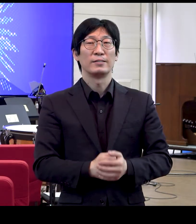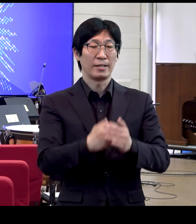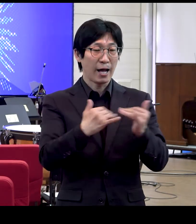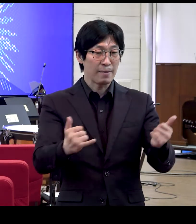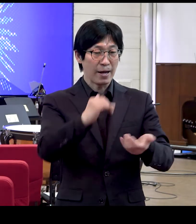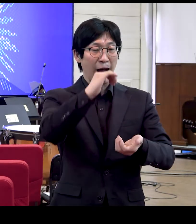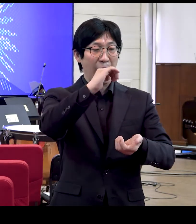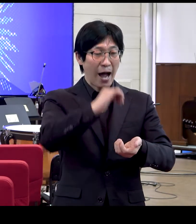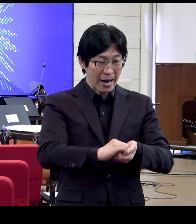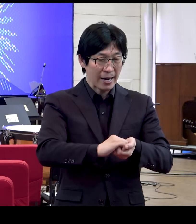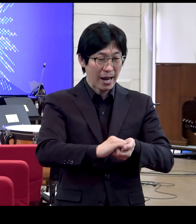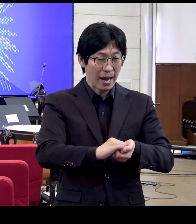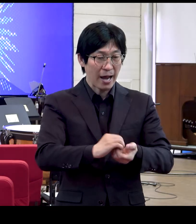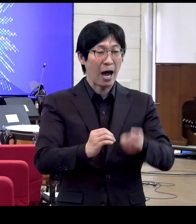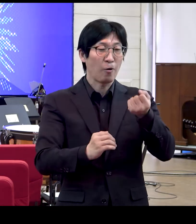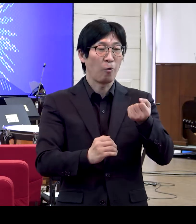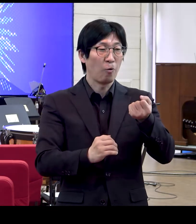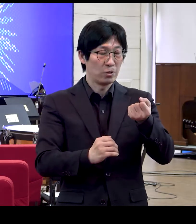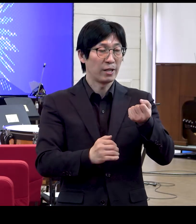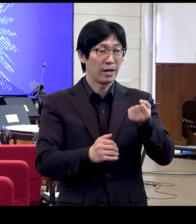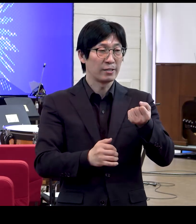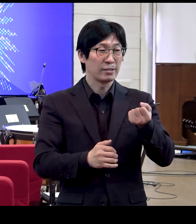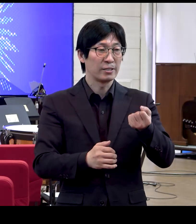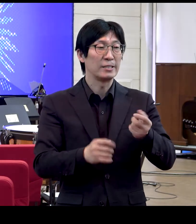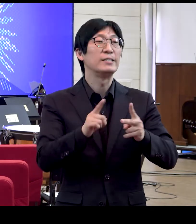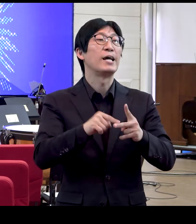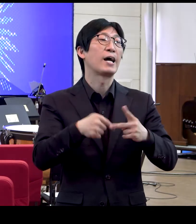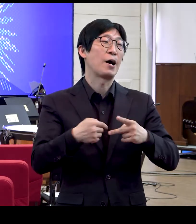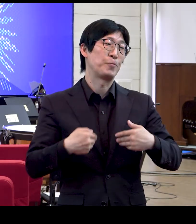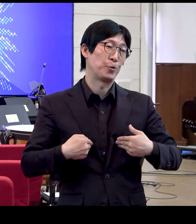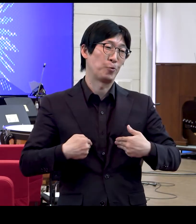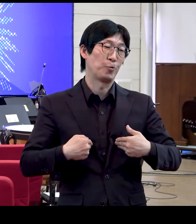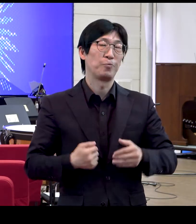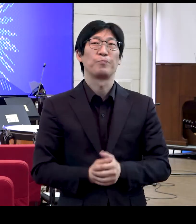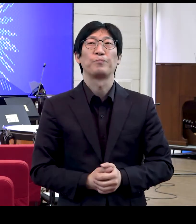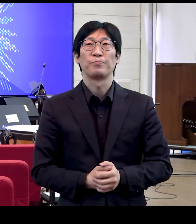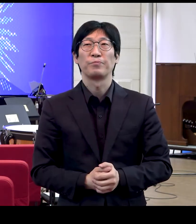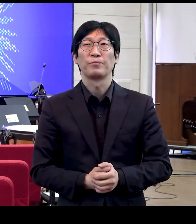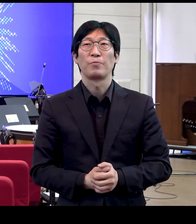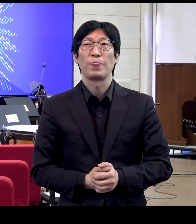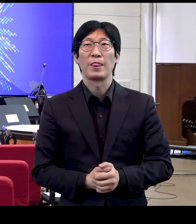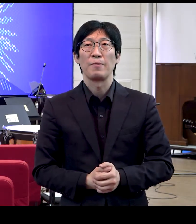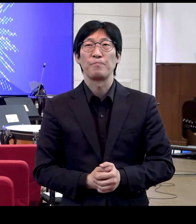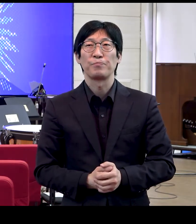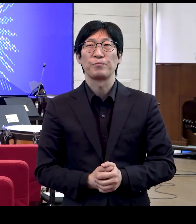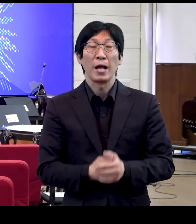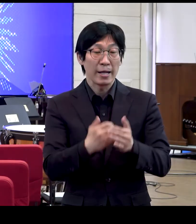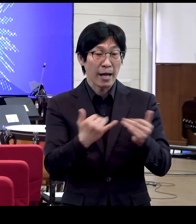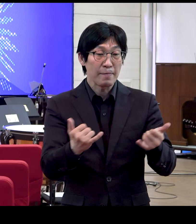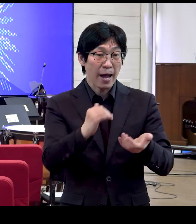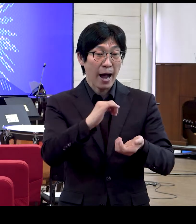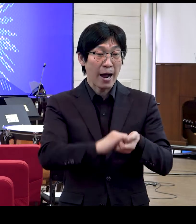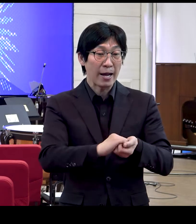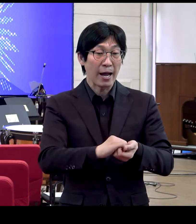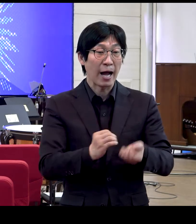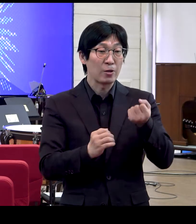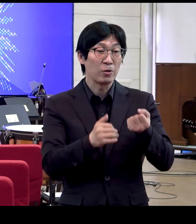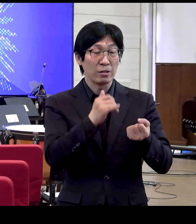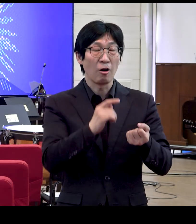인간은 한계적이다, 바로 그 얘기를 하고 있는 거예요. 그런데 여러분, 인간의